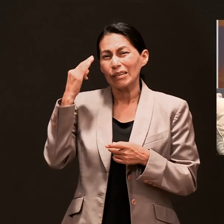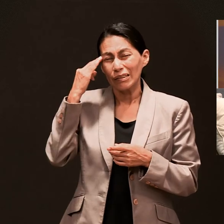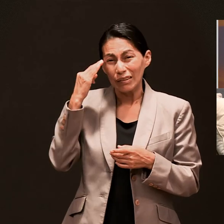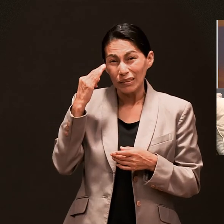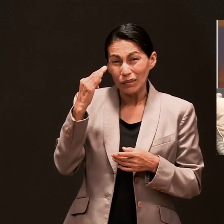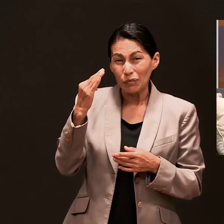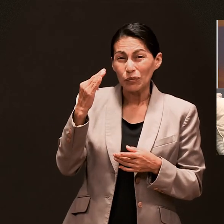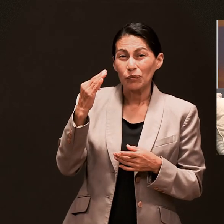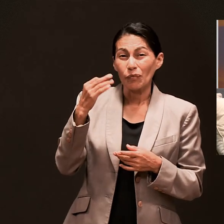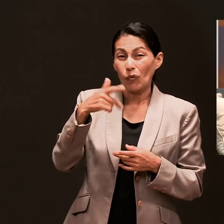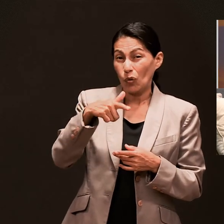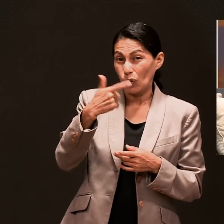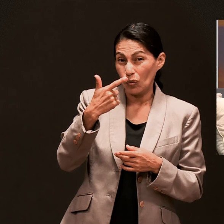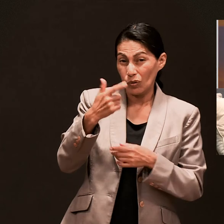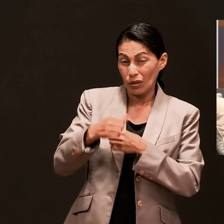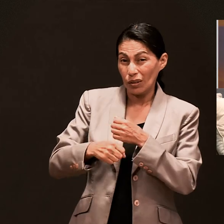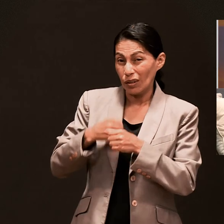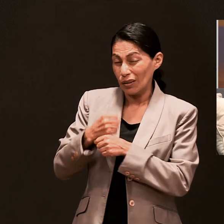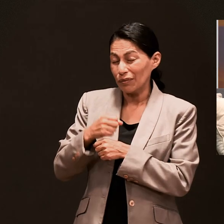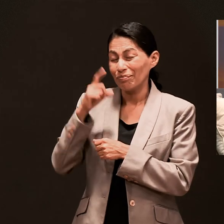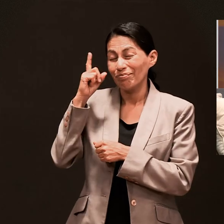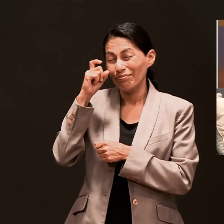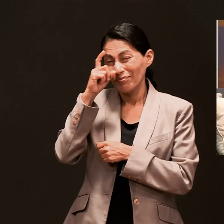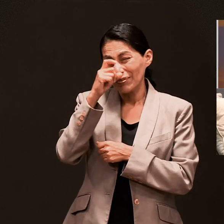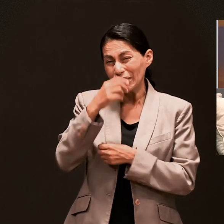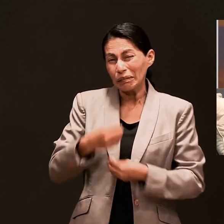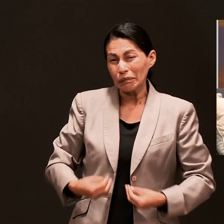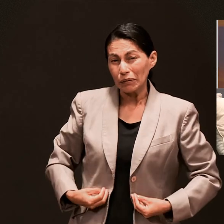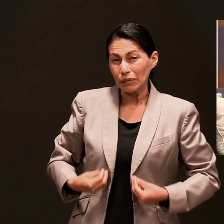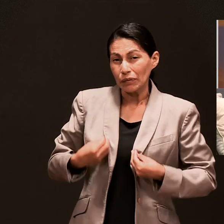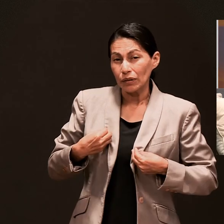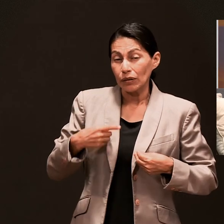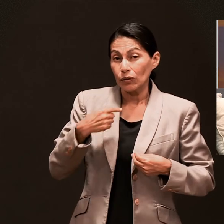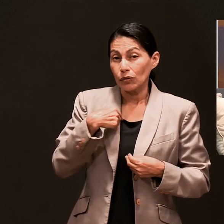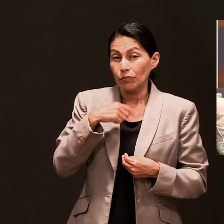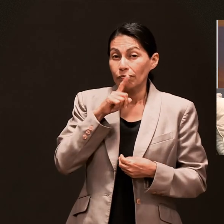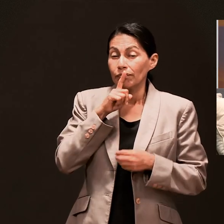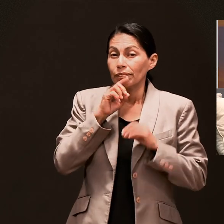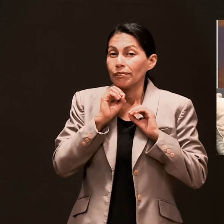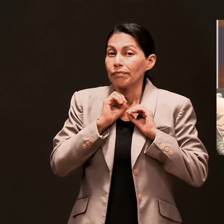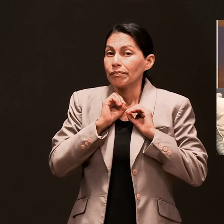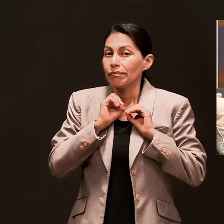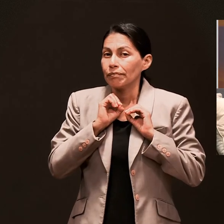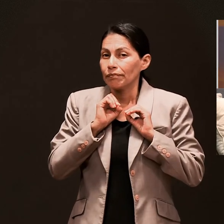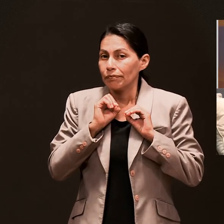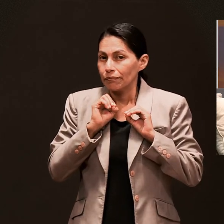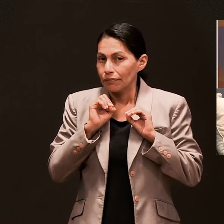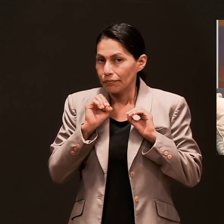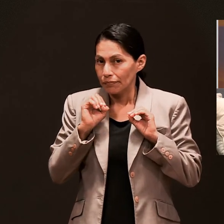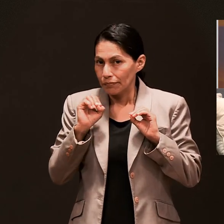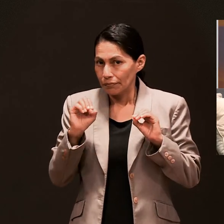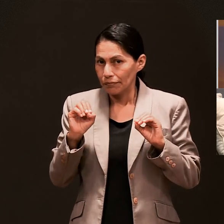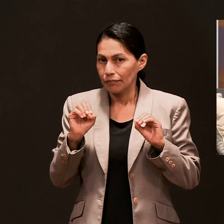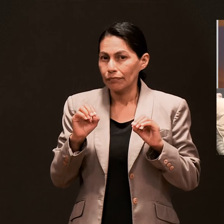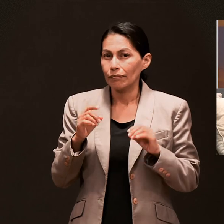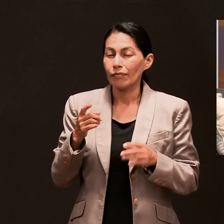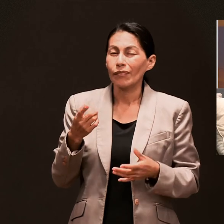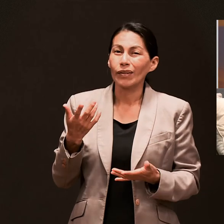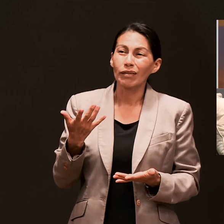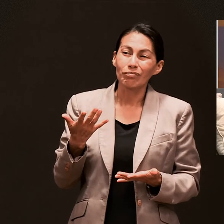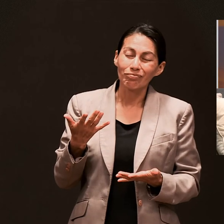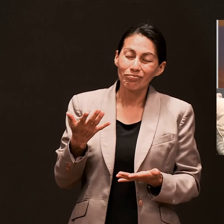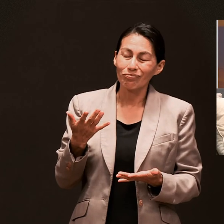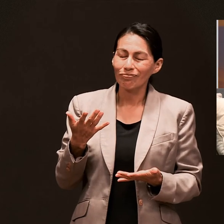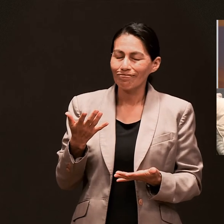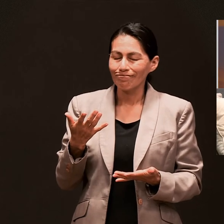bastante tiempo que que Estuve viviendo durante 12 años todo esto y sin decir a nadie